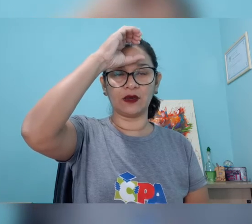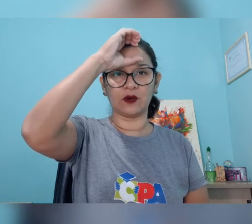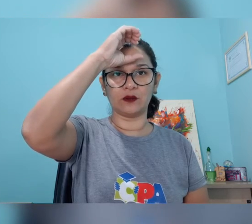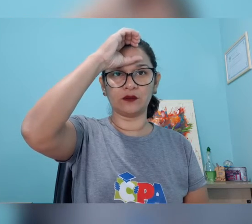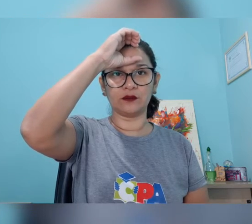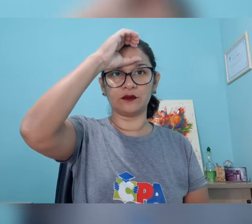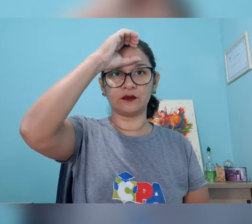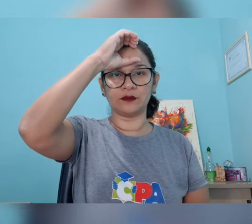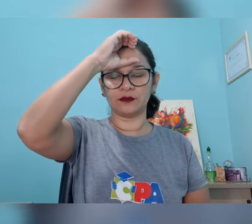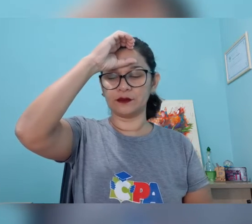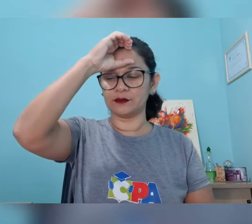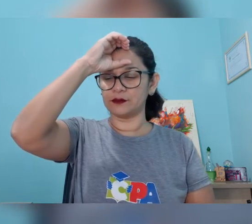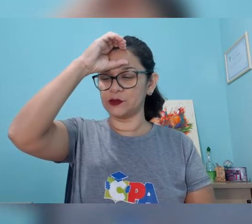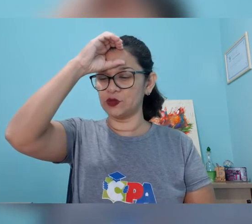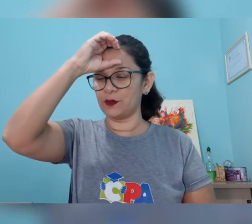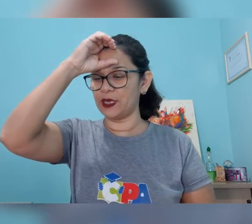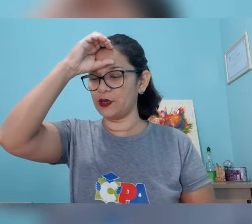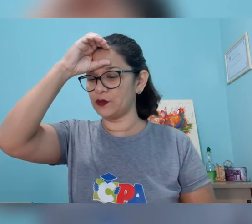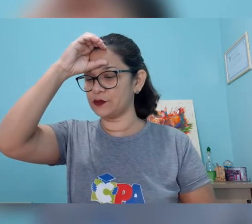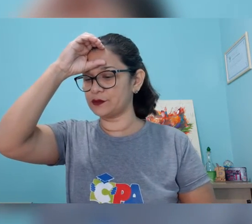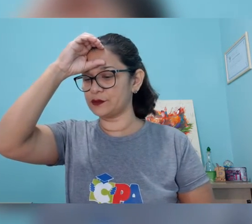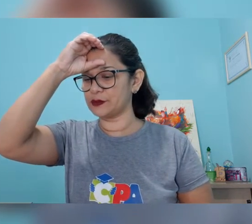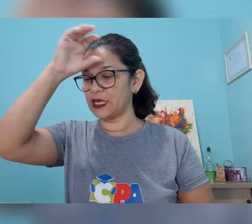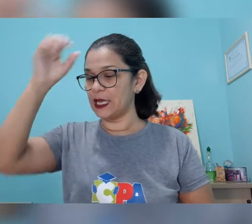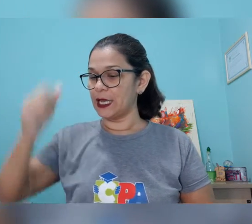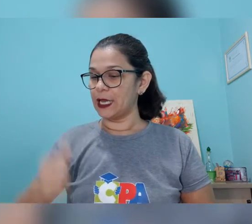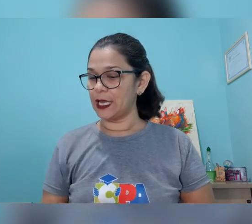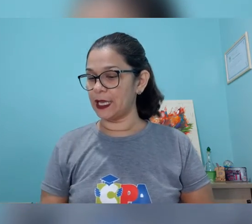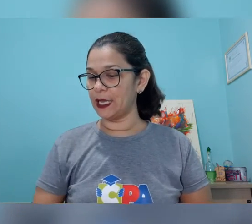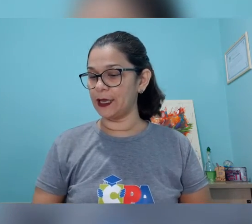ó. No meio.